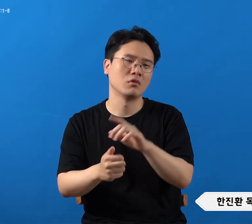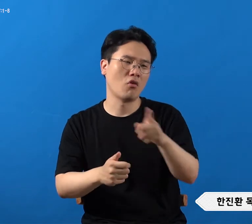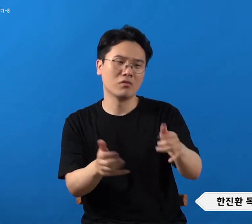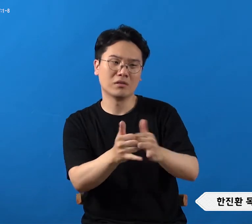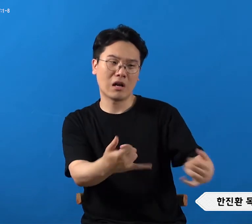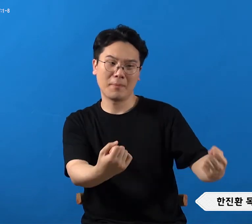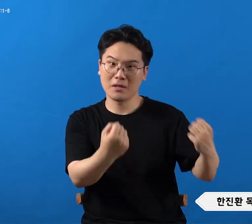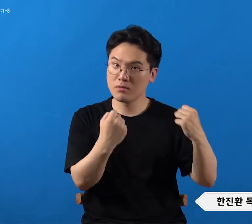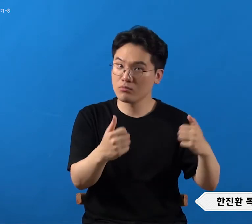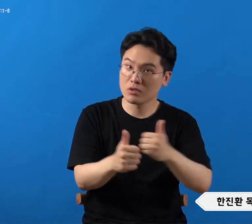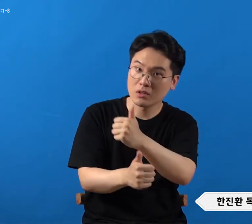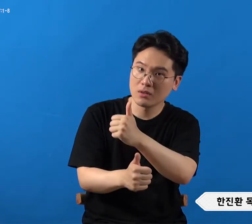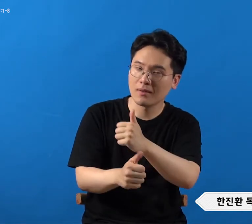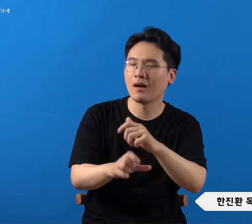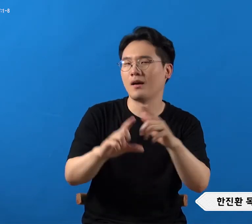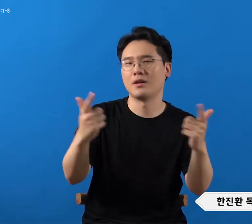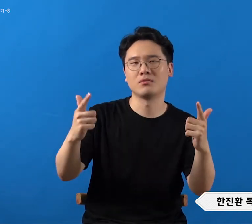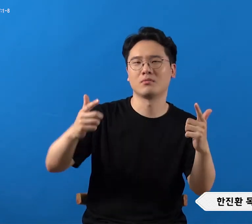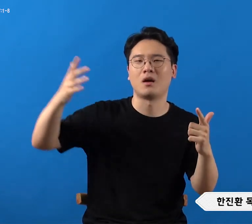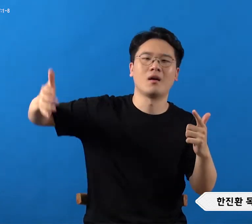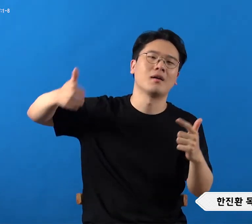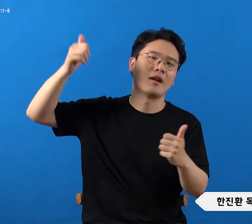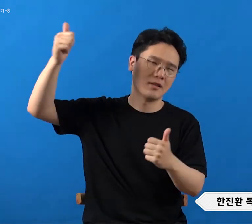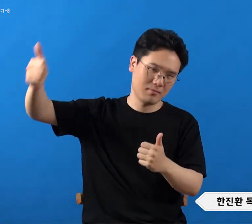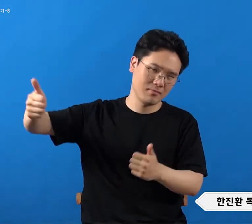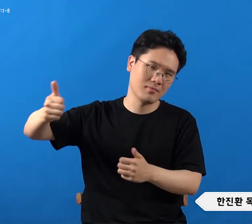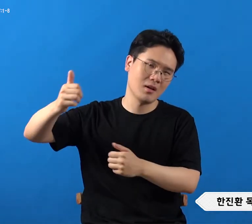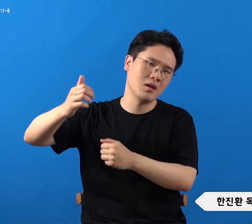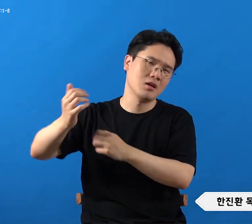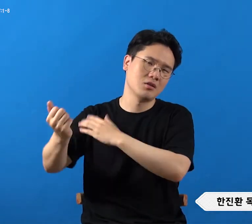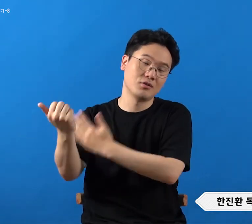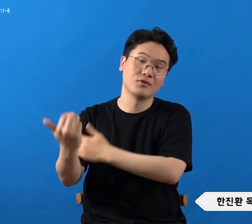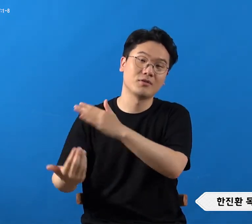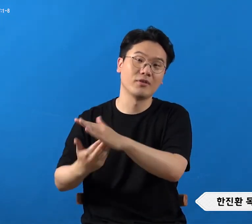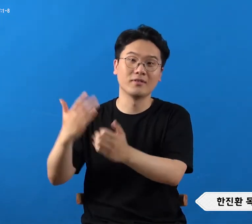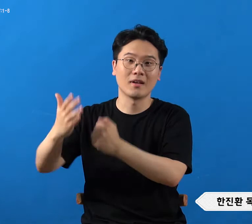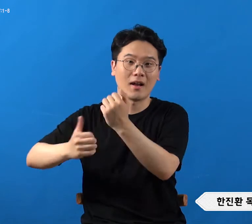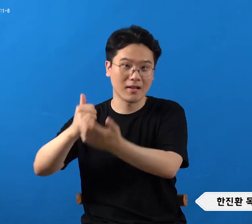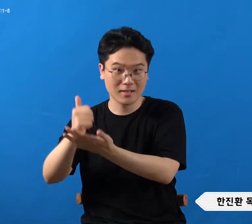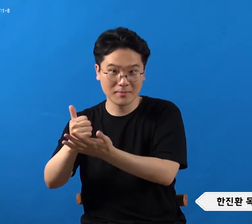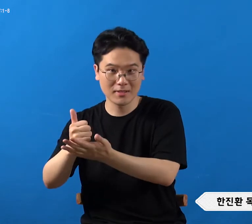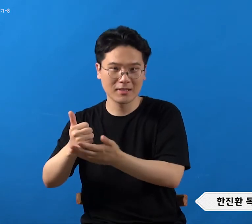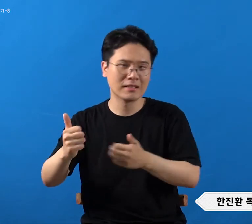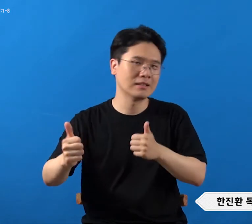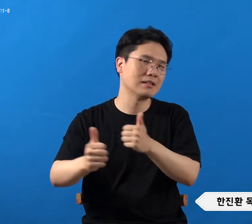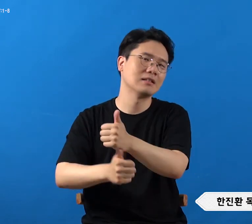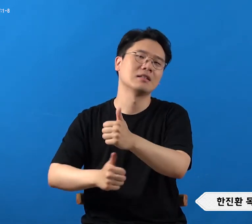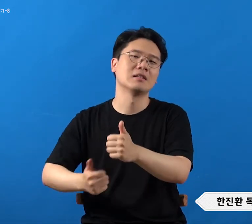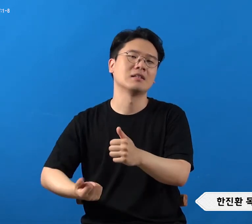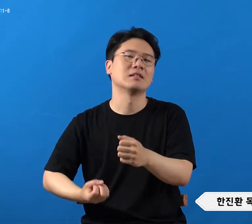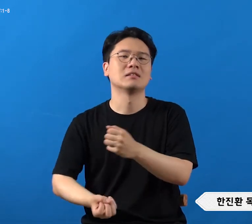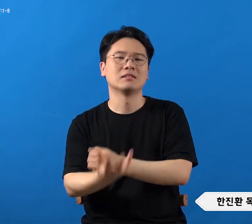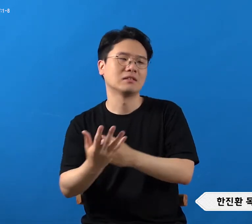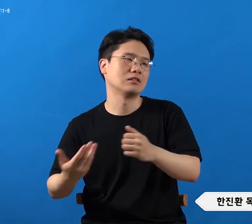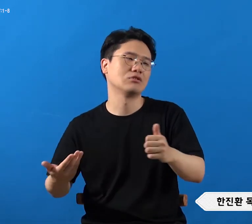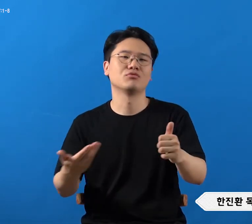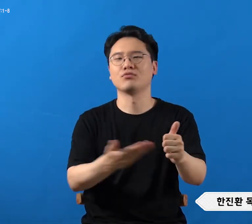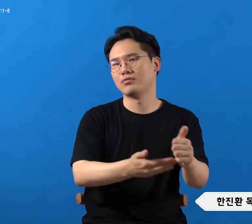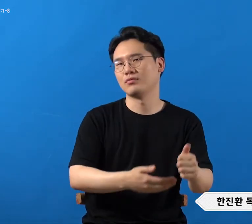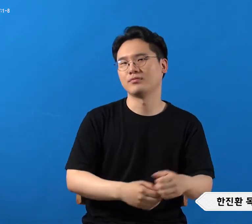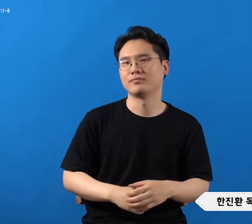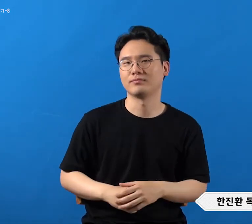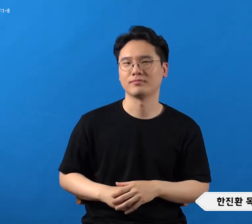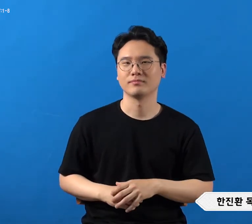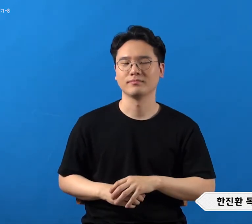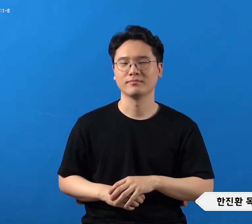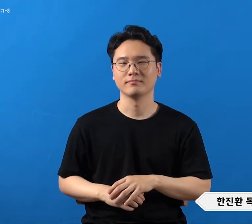이긴 것이 아니고 하나님이 정말 전능하신 하나님이 살아계셔서 이기게 하신 것이다, 그 믿음을 가지지